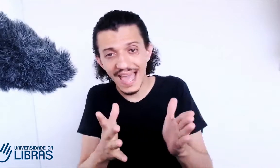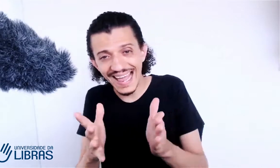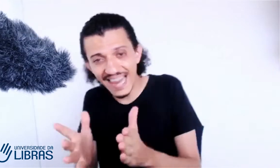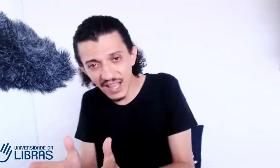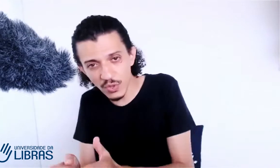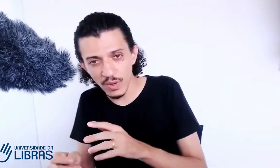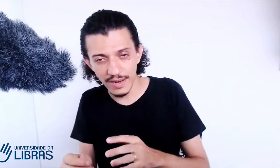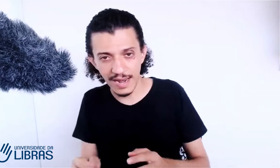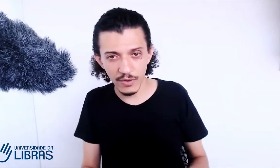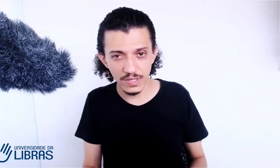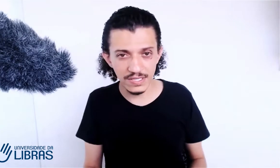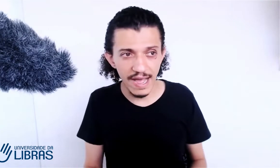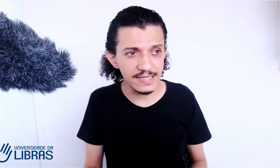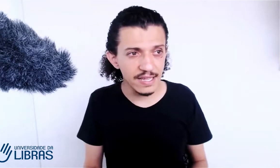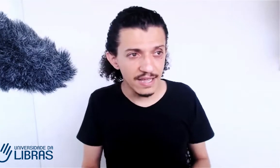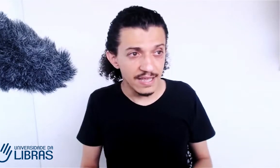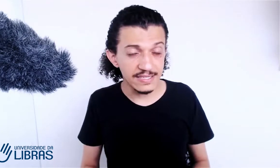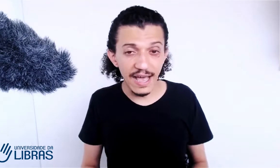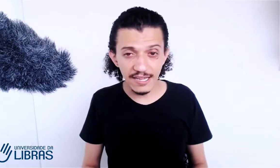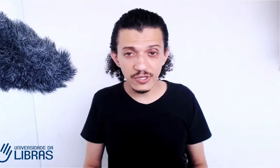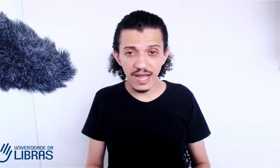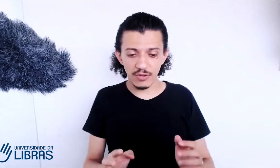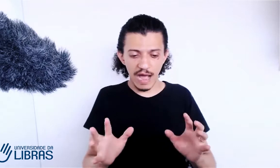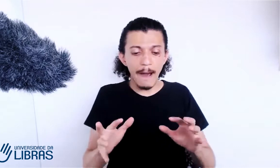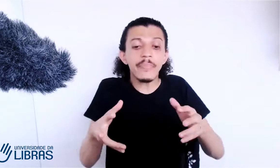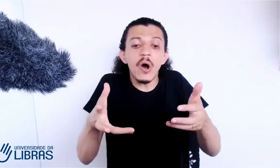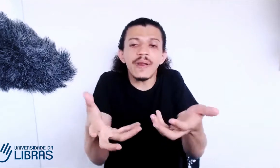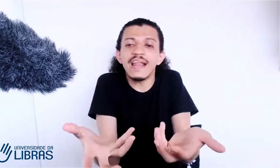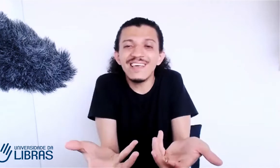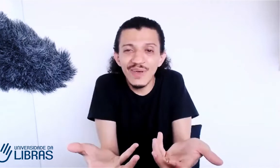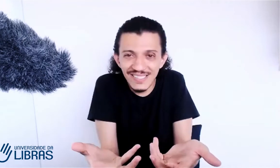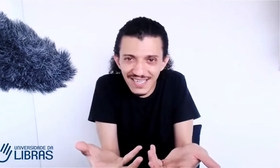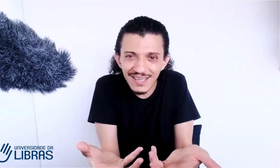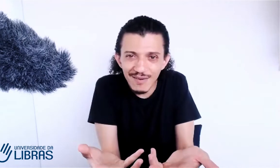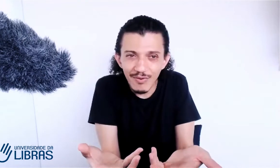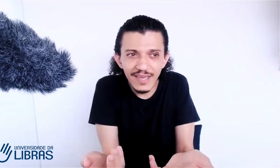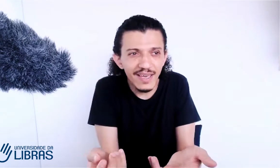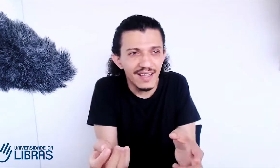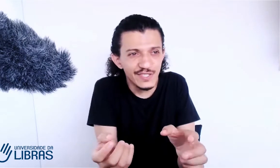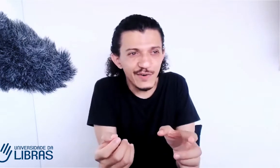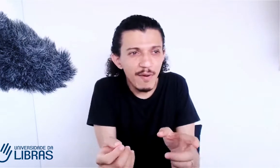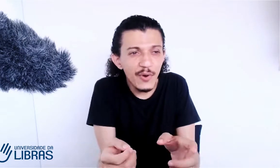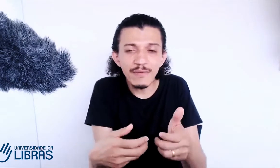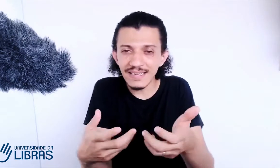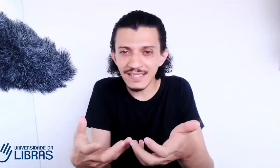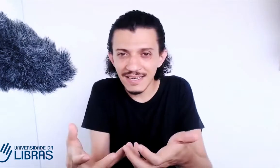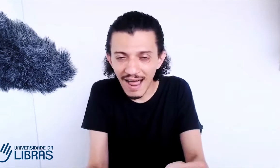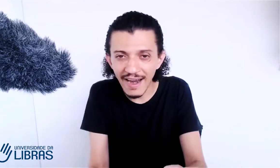é lento na língua de sinais está relacionado à própria língua em si, porque, de forma muito mais clara do que